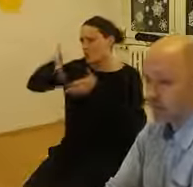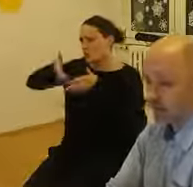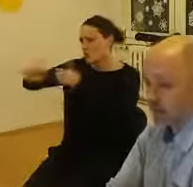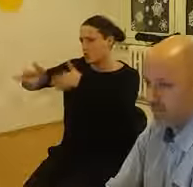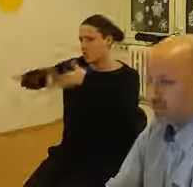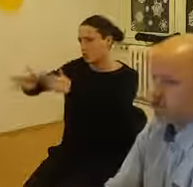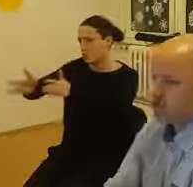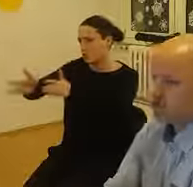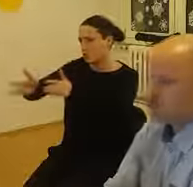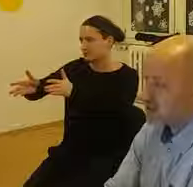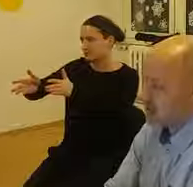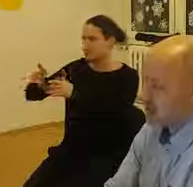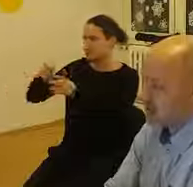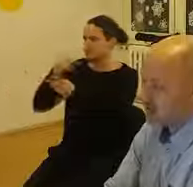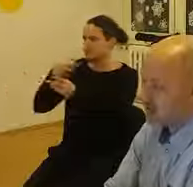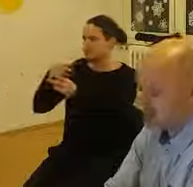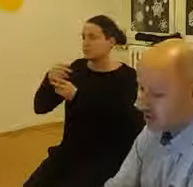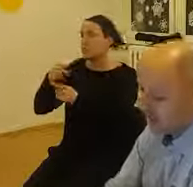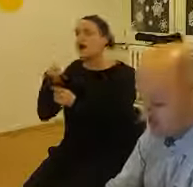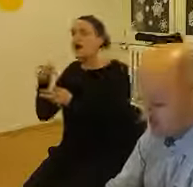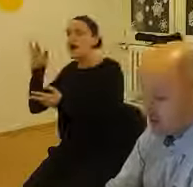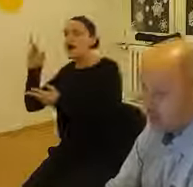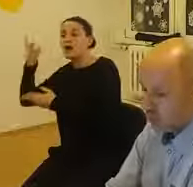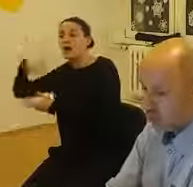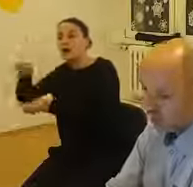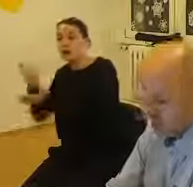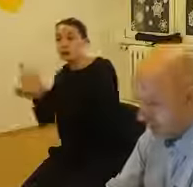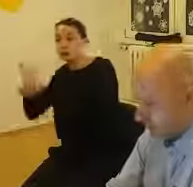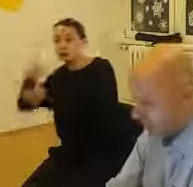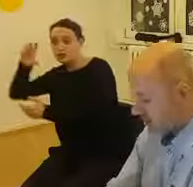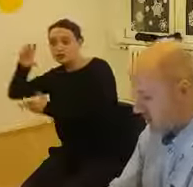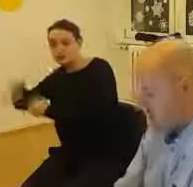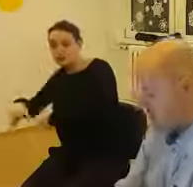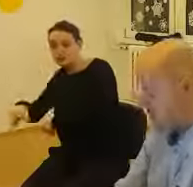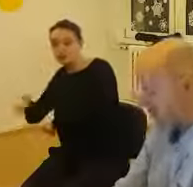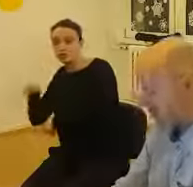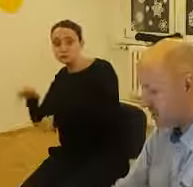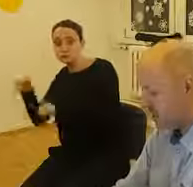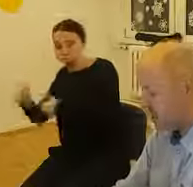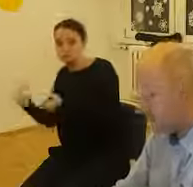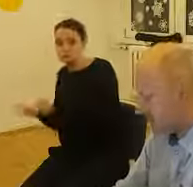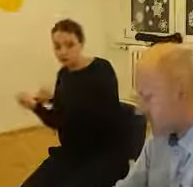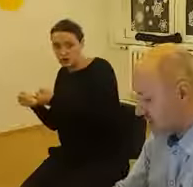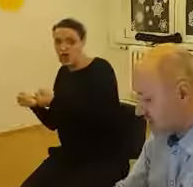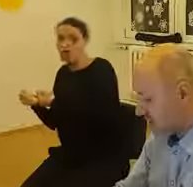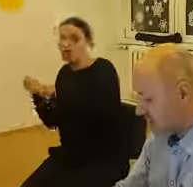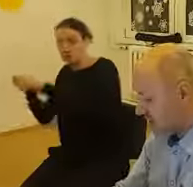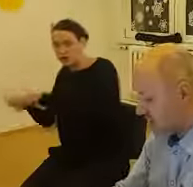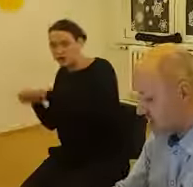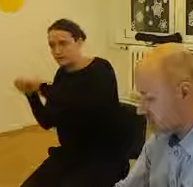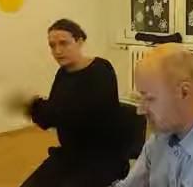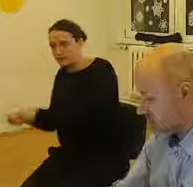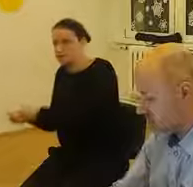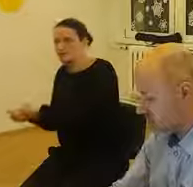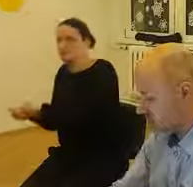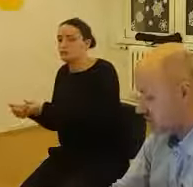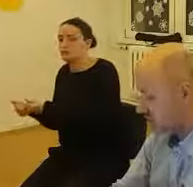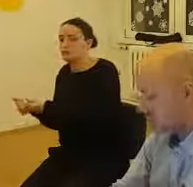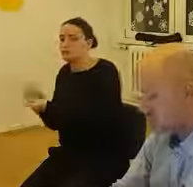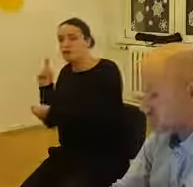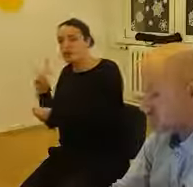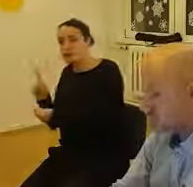do miasta. Bo to, co trzeba zaznaczyć, Rada Dzielnicy może działać i bezpośrednio finansować